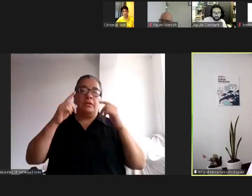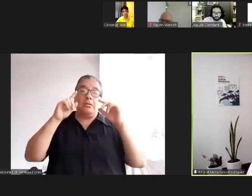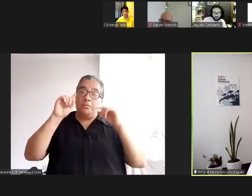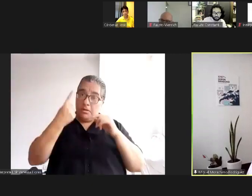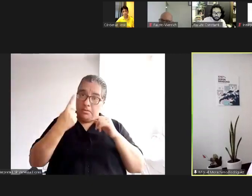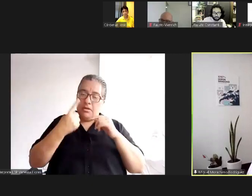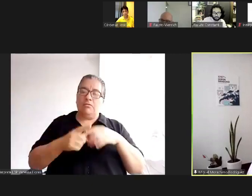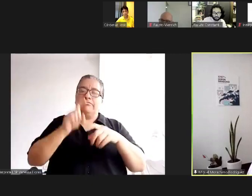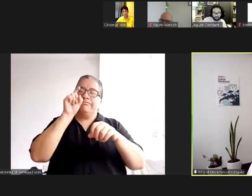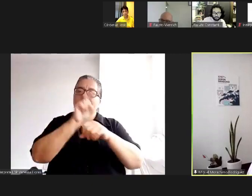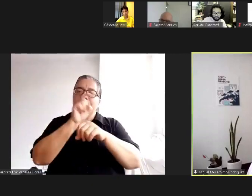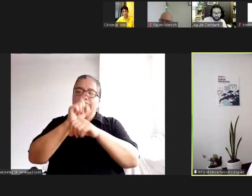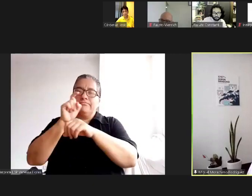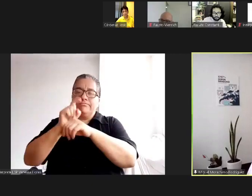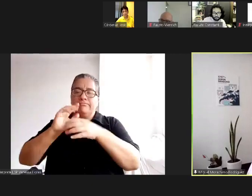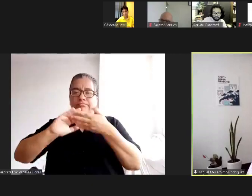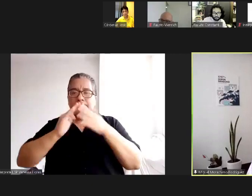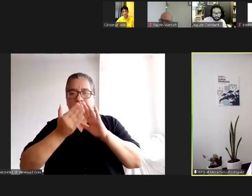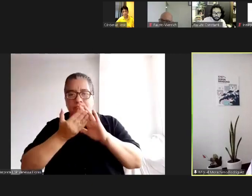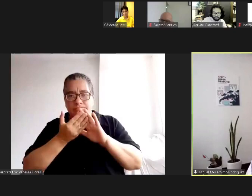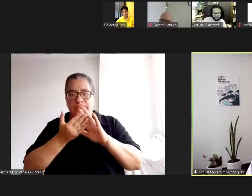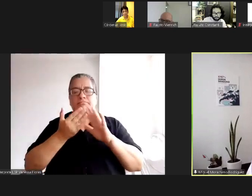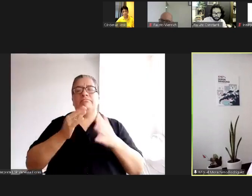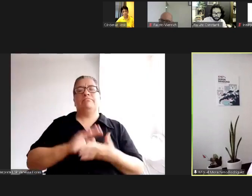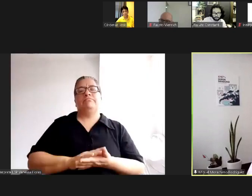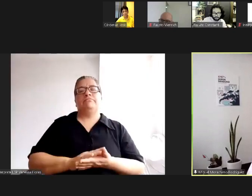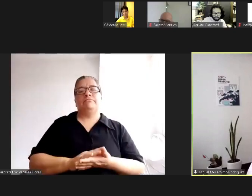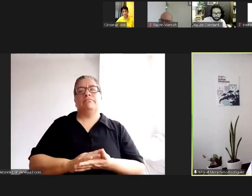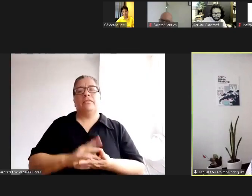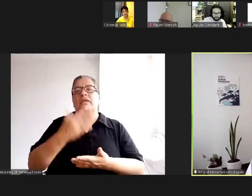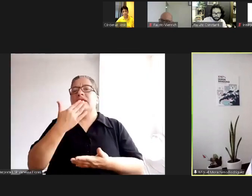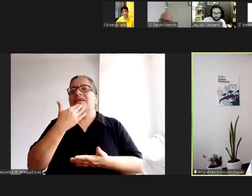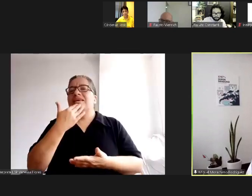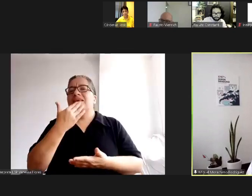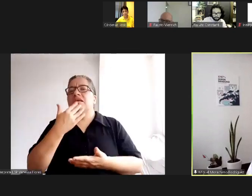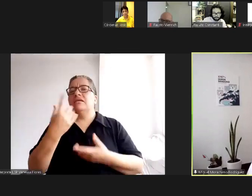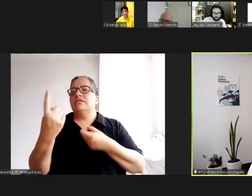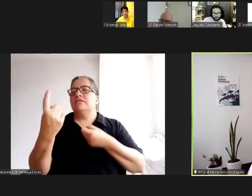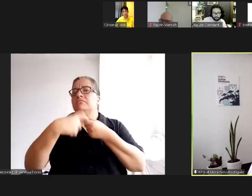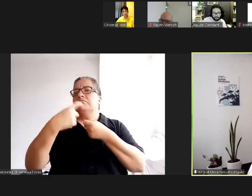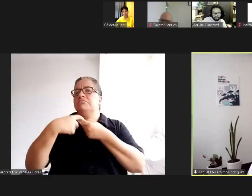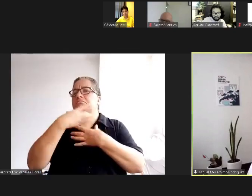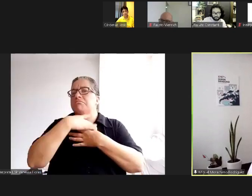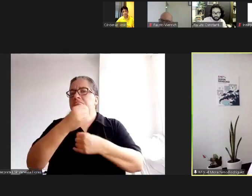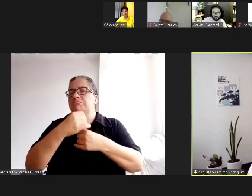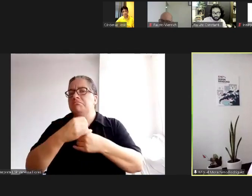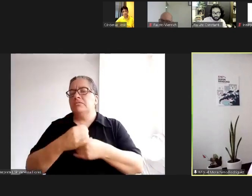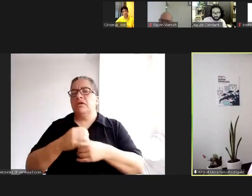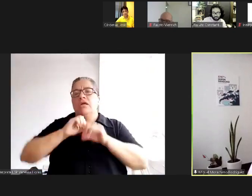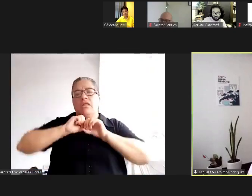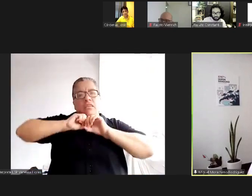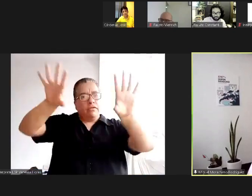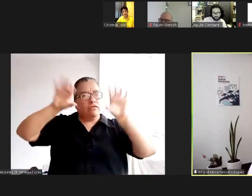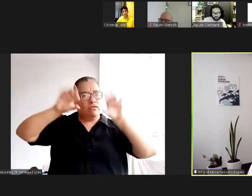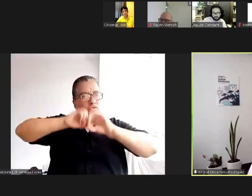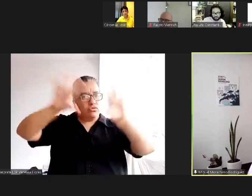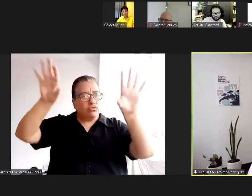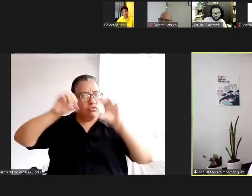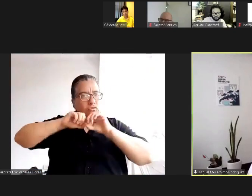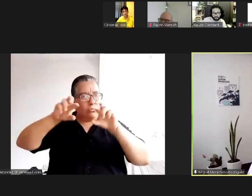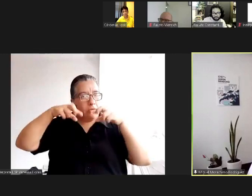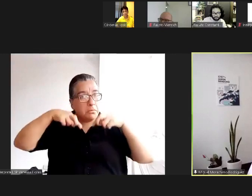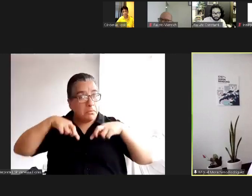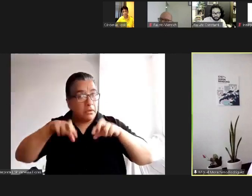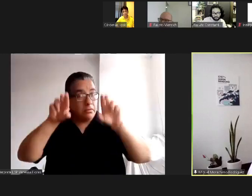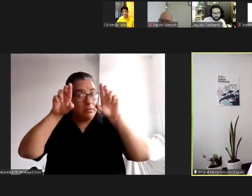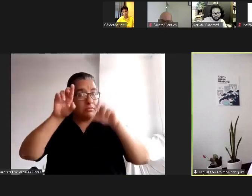formar comunidad, de identificar quiénes están interesados, hacer eventos de difusión de las licencias y de sus usos.